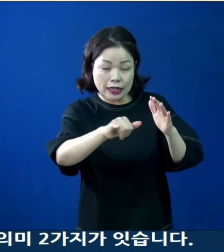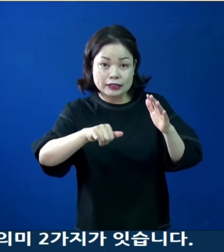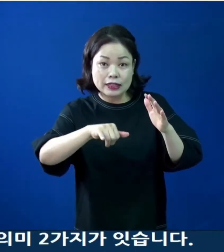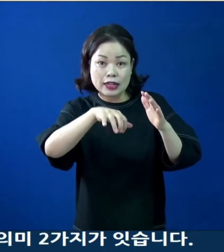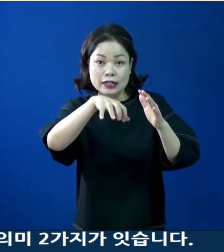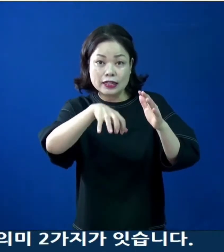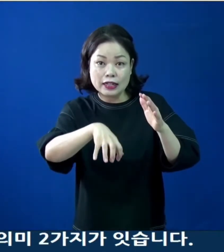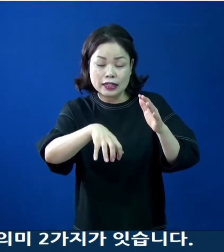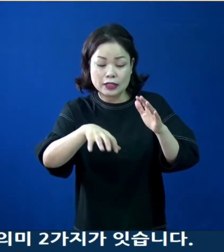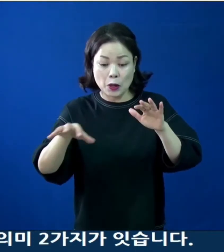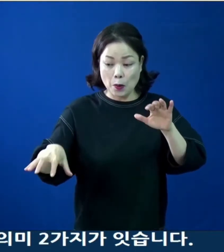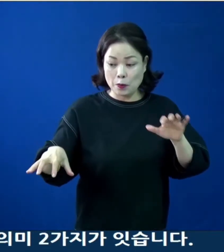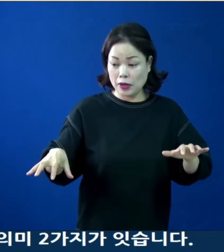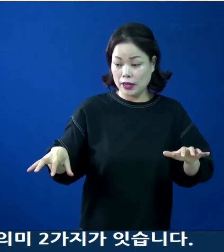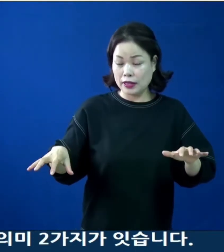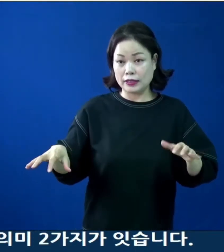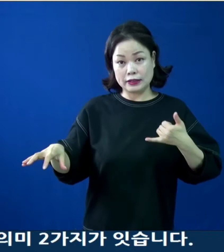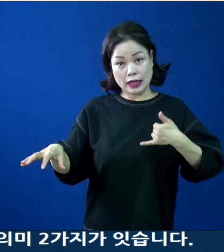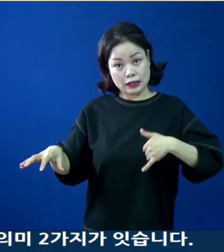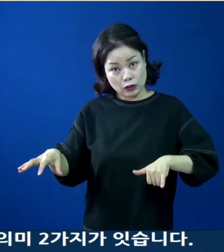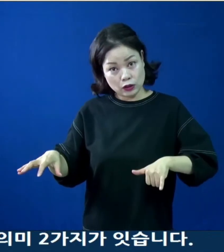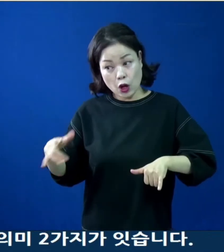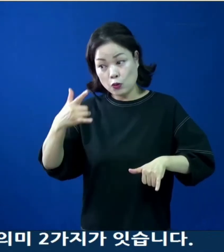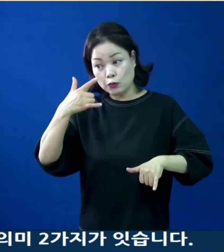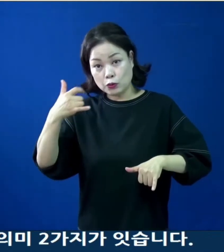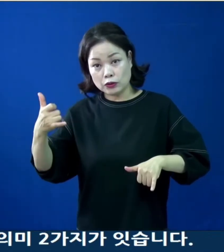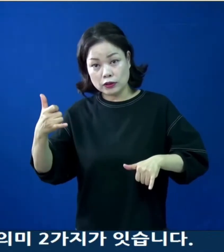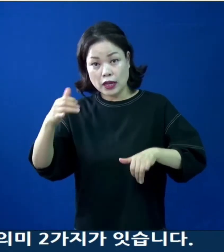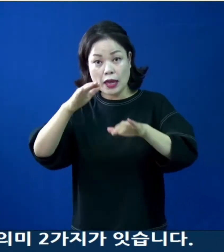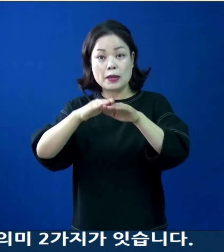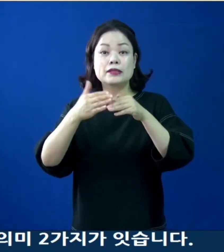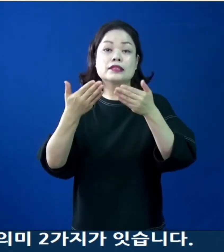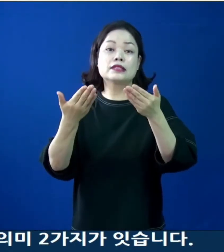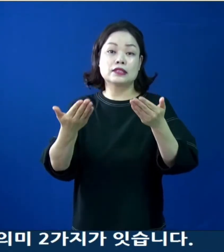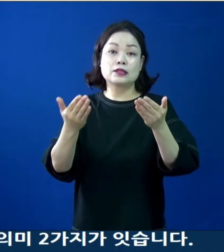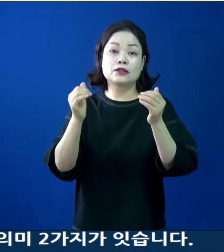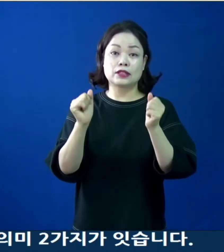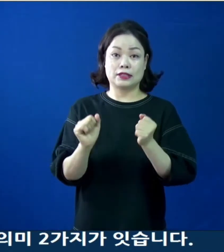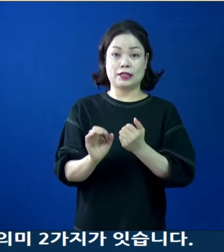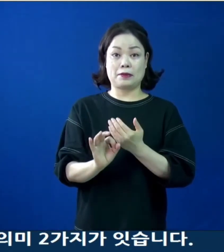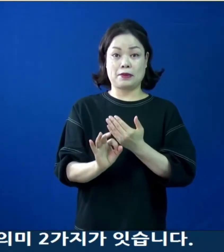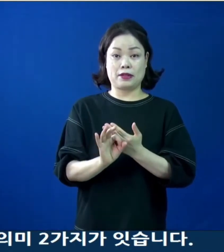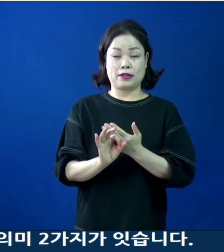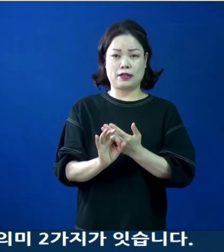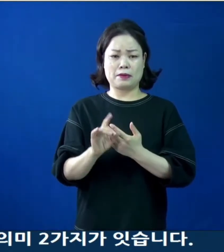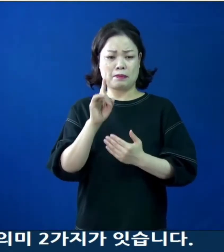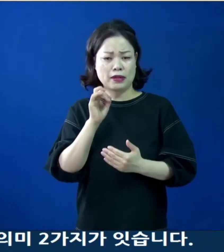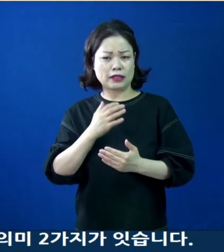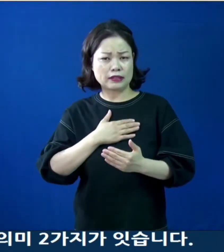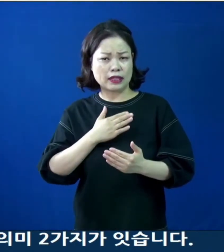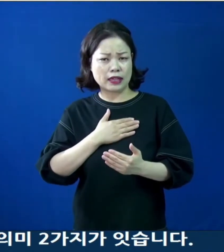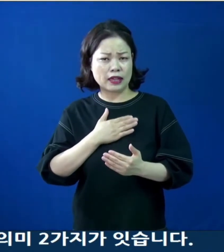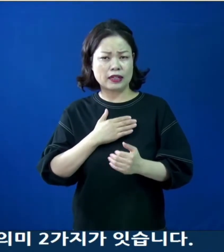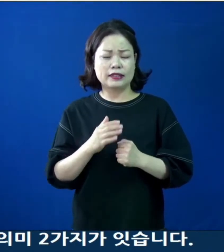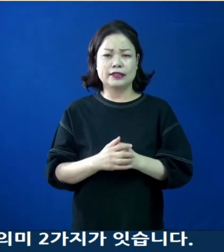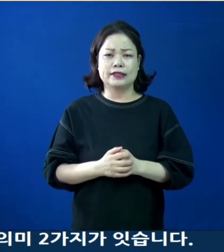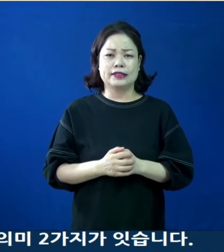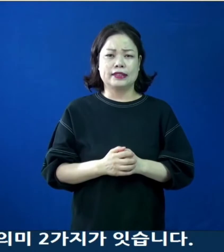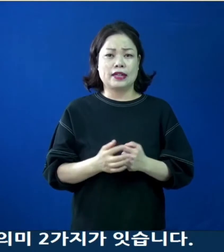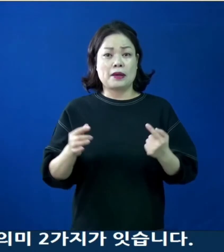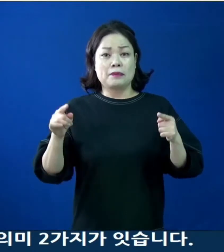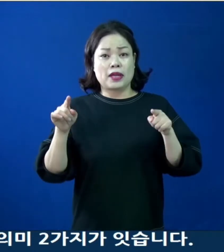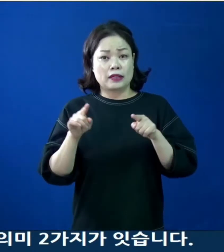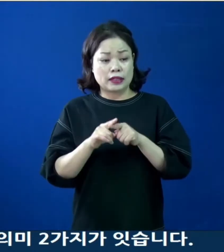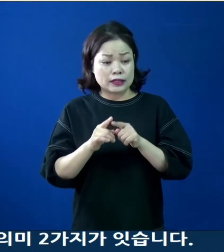가정에서 옆에 혹시 자녀나 부모님들과 예배 드리시고 계시다면, 만약 내일 우리가